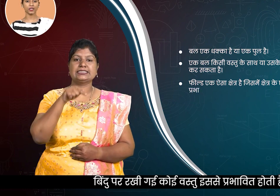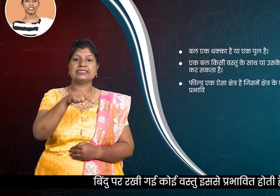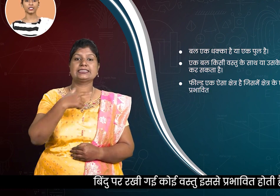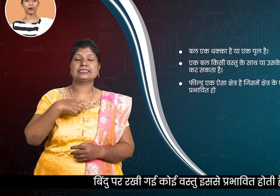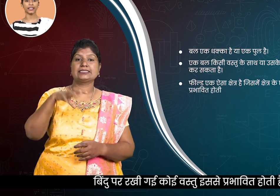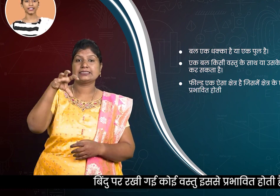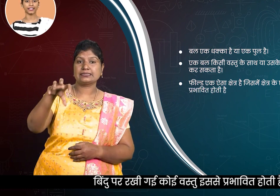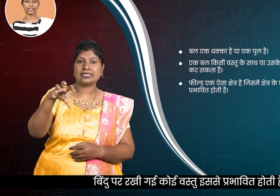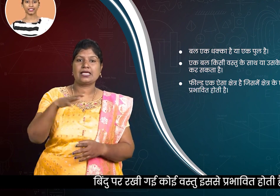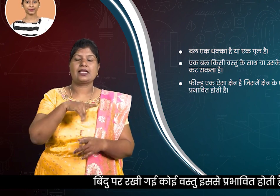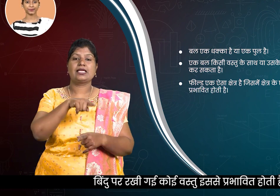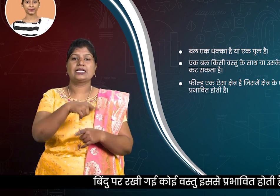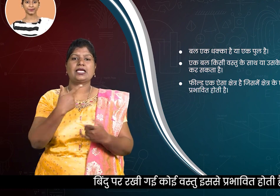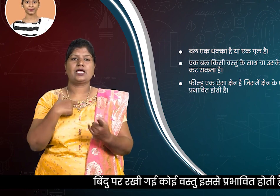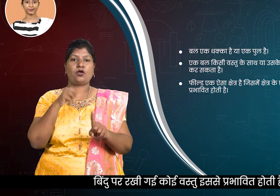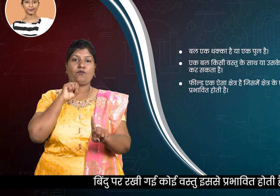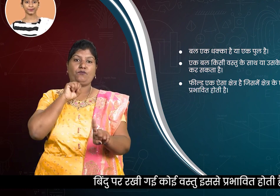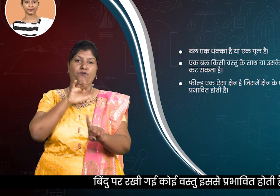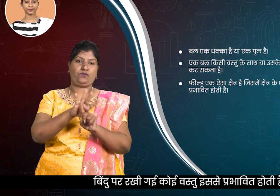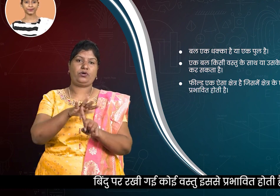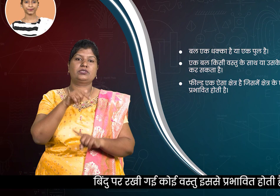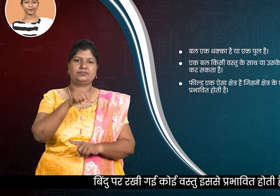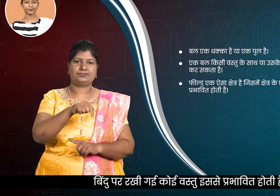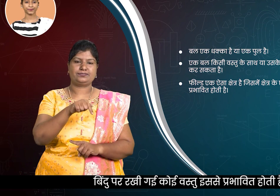इससे प्रभावित होती है।